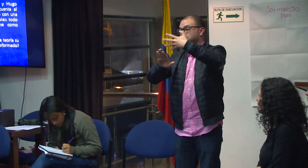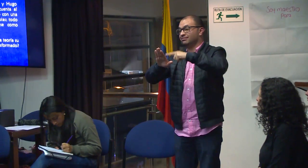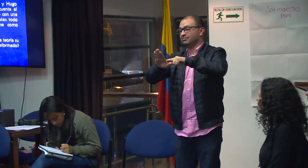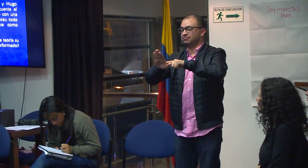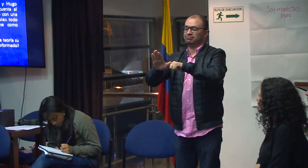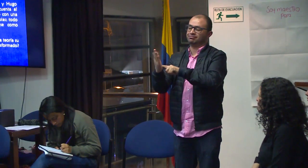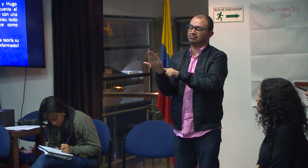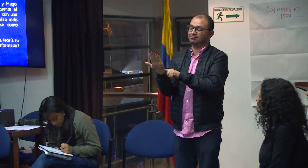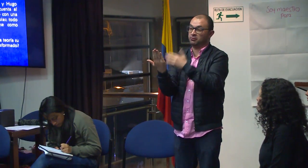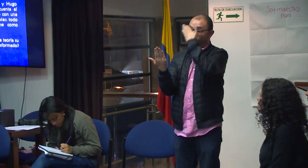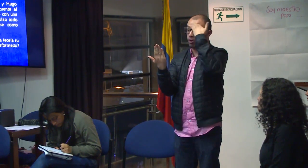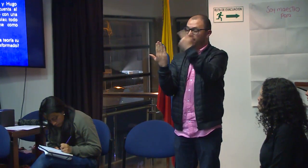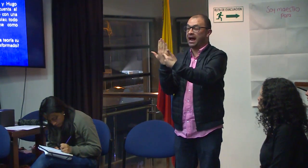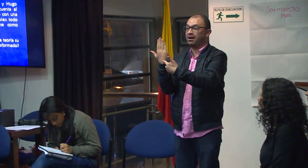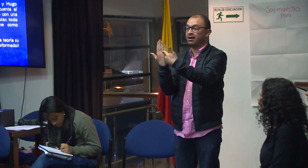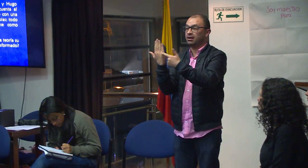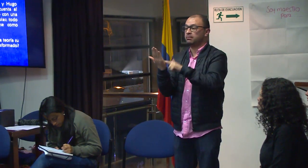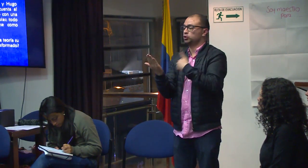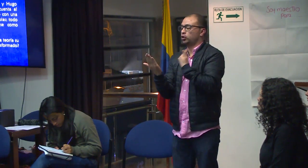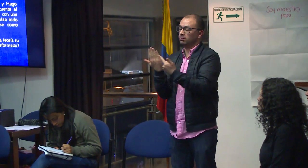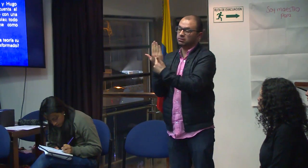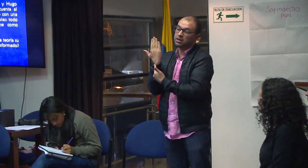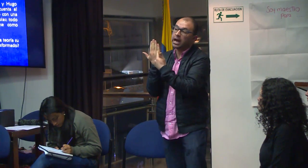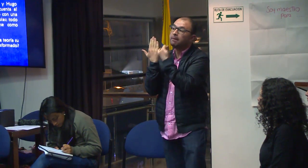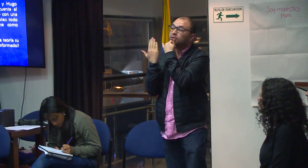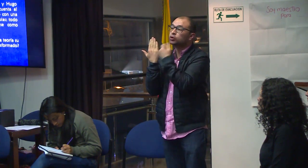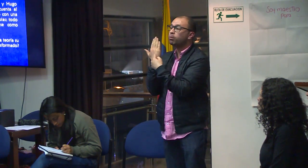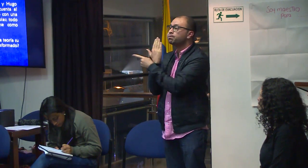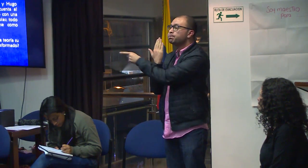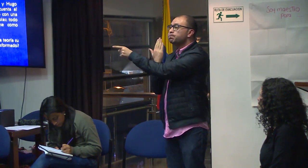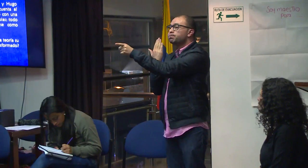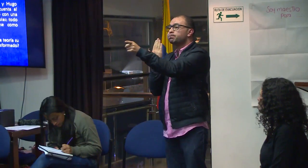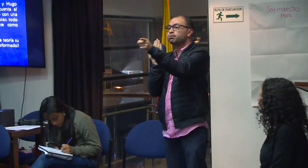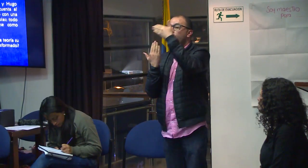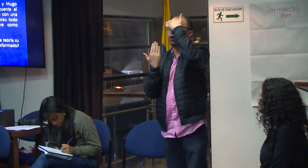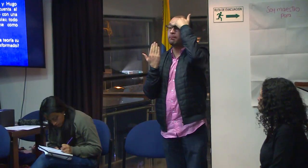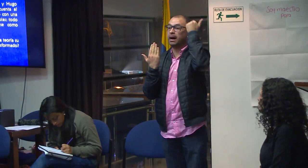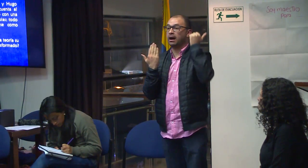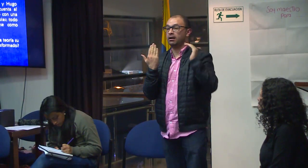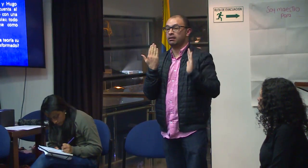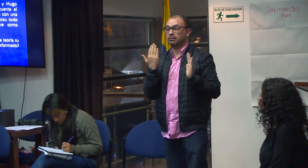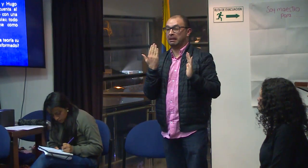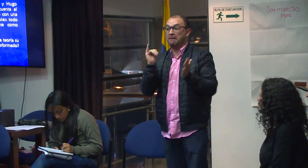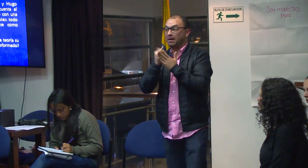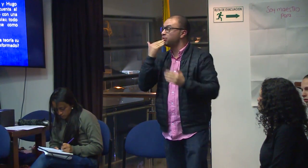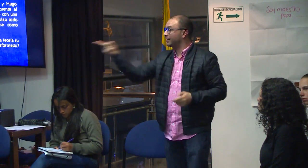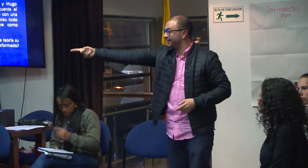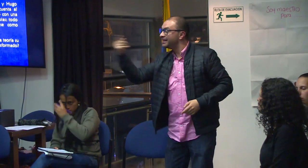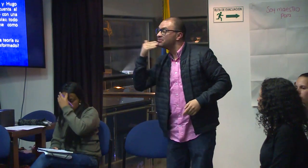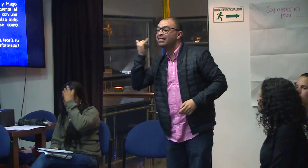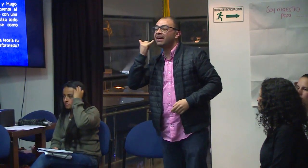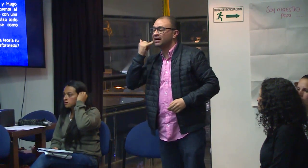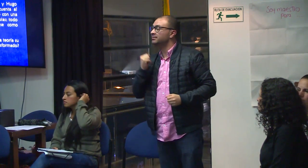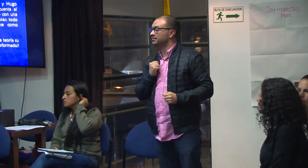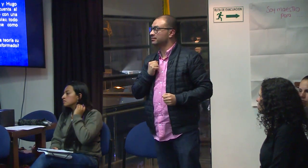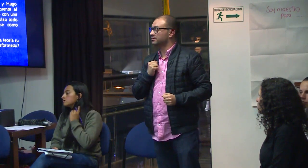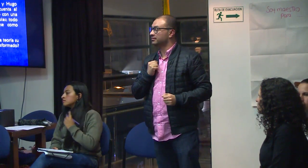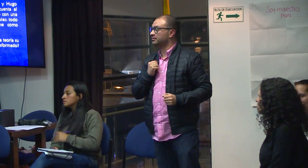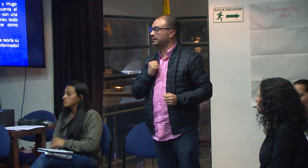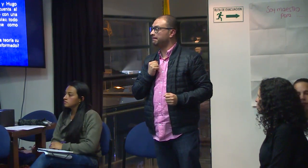Si ese espejo está hacia el otro solamente y no hacia mí mismo, pues no voy a transformar porque se me va a